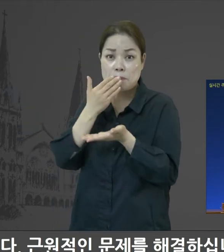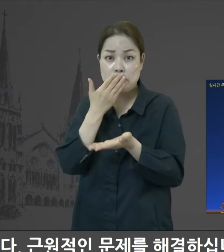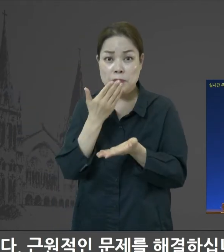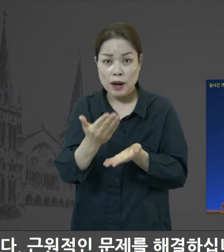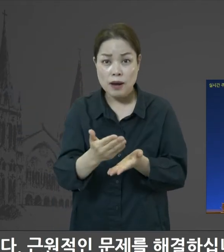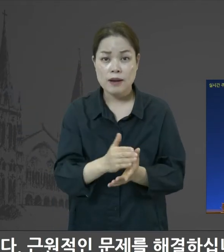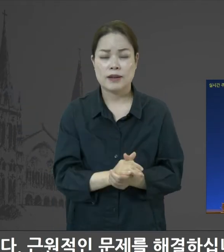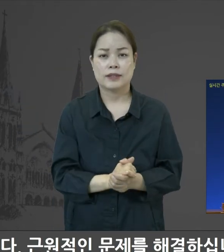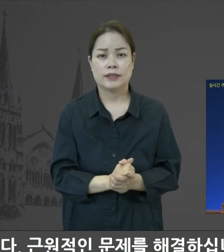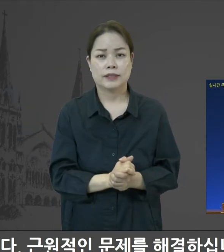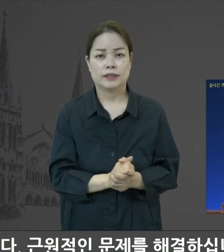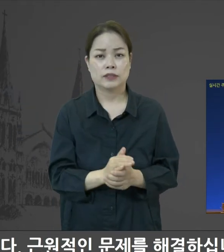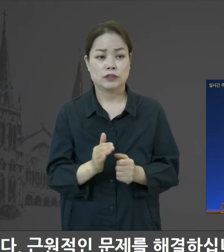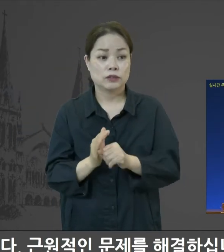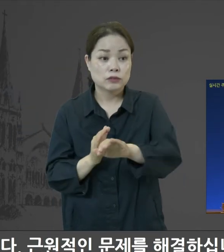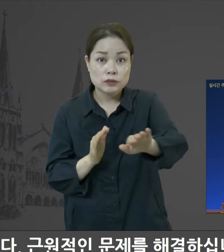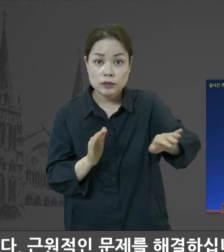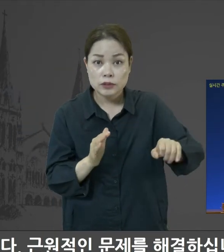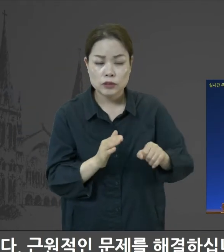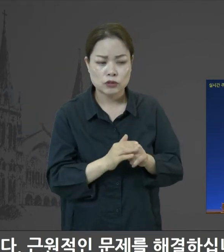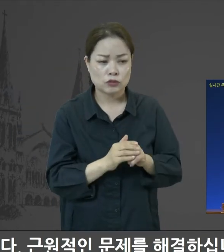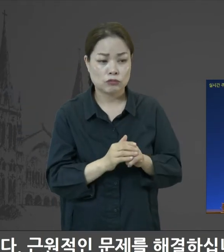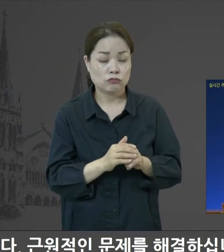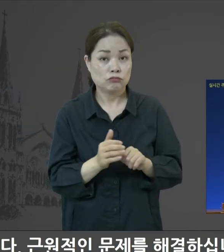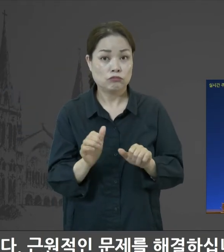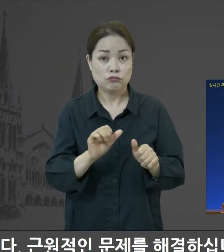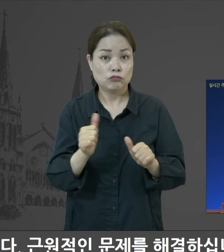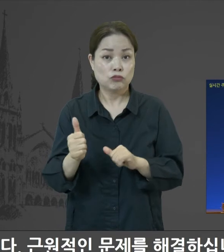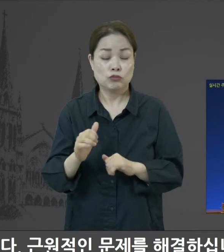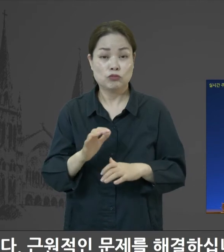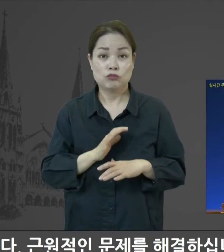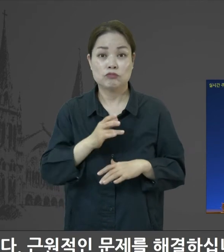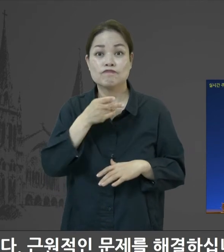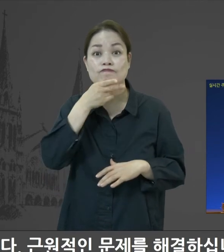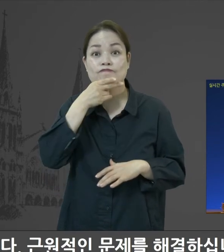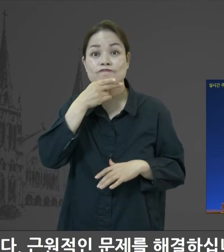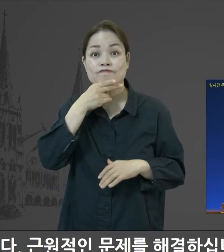믿습니다. 그러므로 우리는 죽음도 두렵지 않아요.